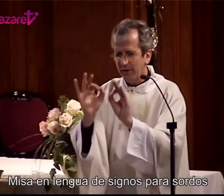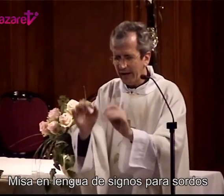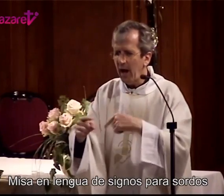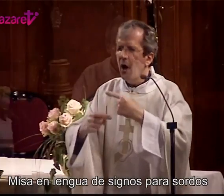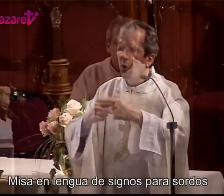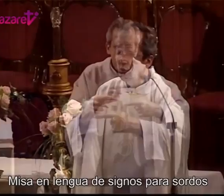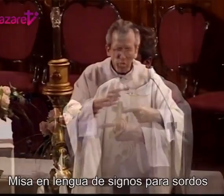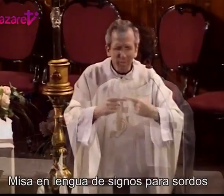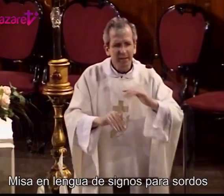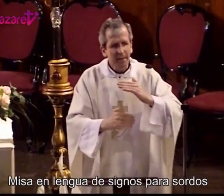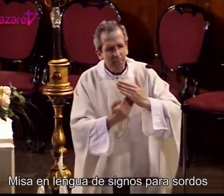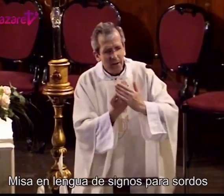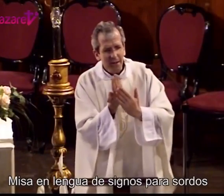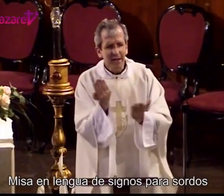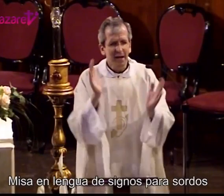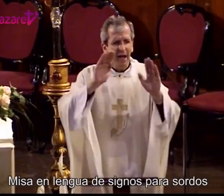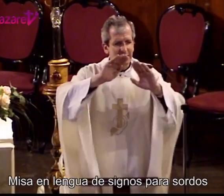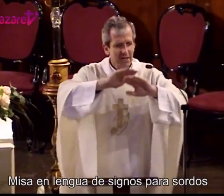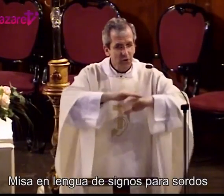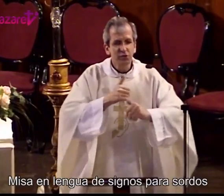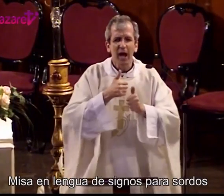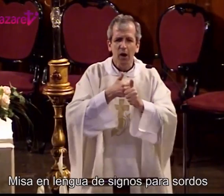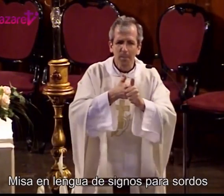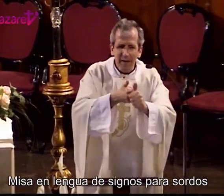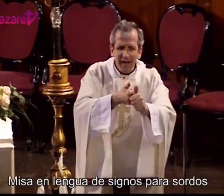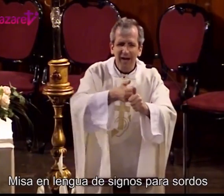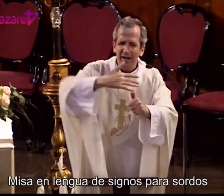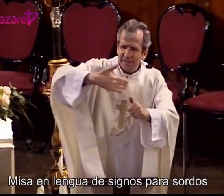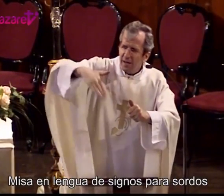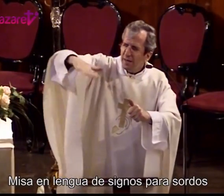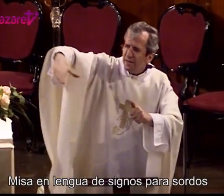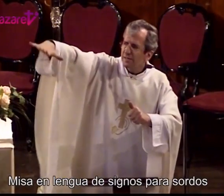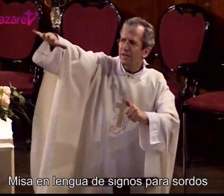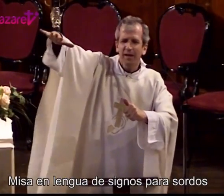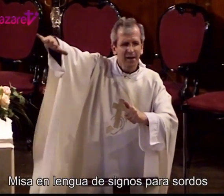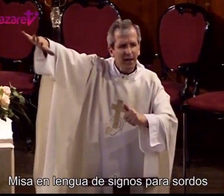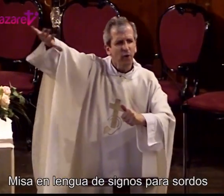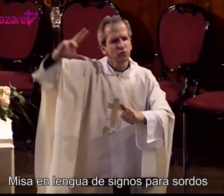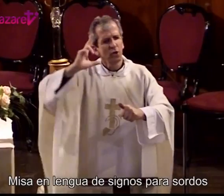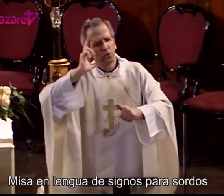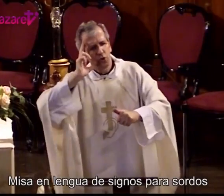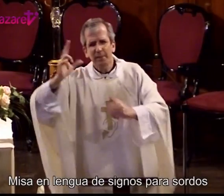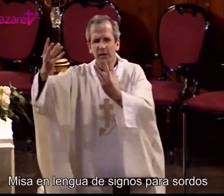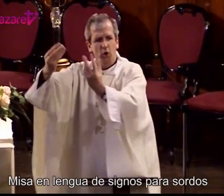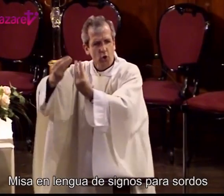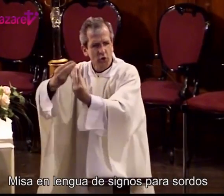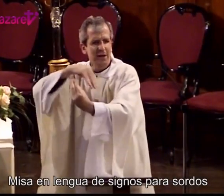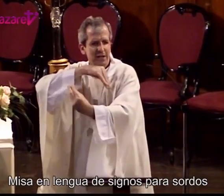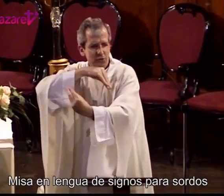era continuamente, por la mañana hasta la noche, acompañarlas, irse lejos, dormir con las